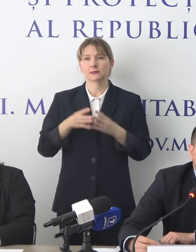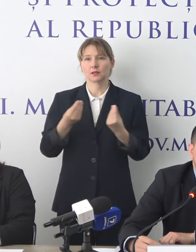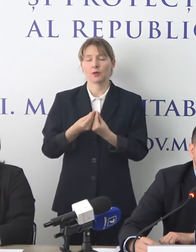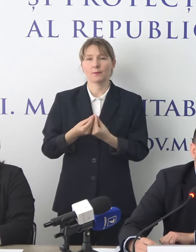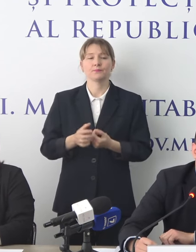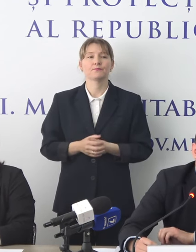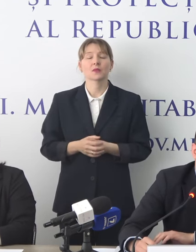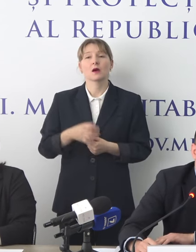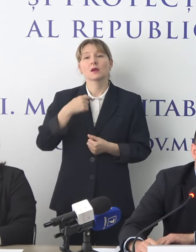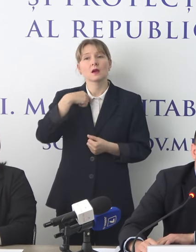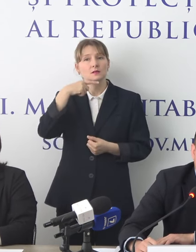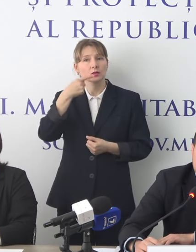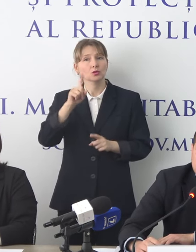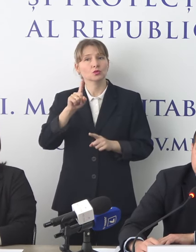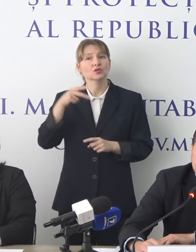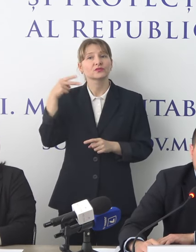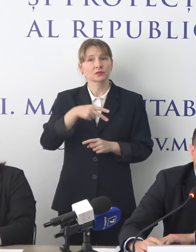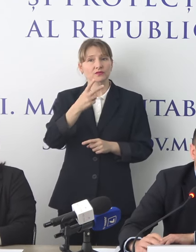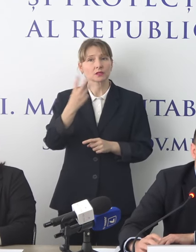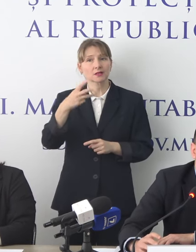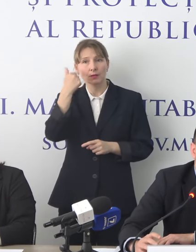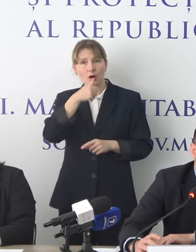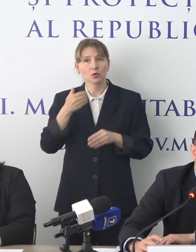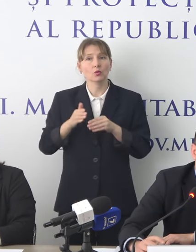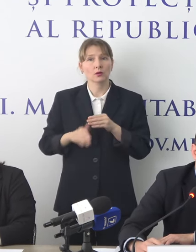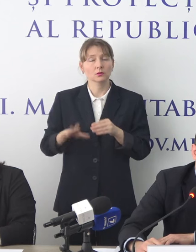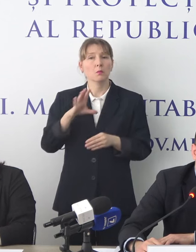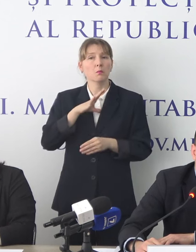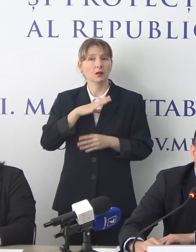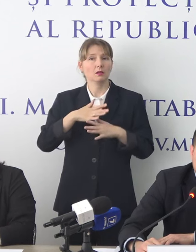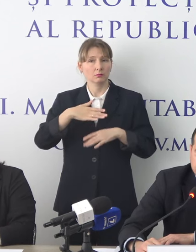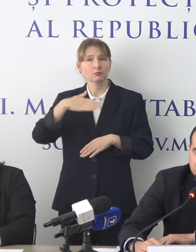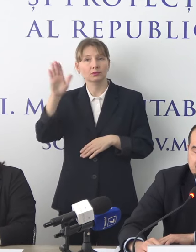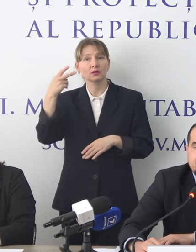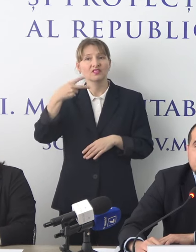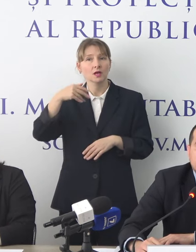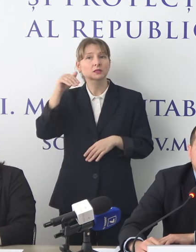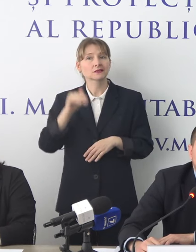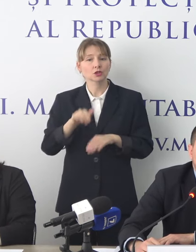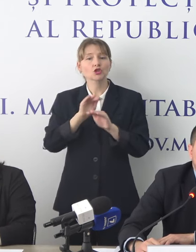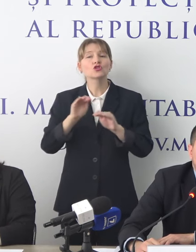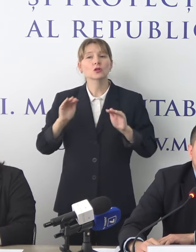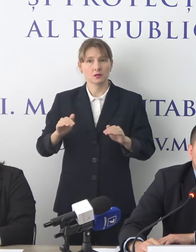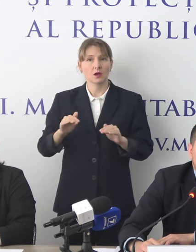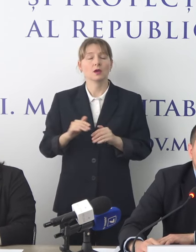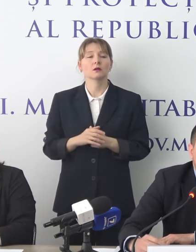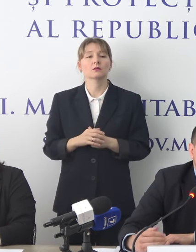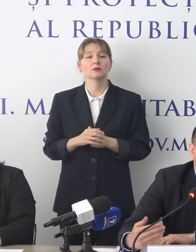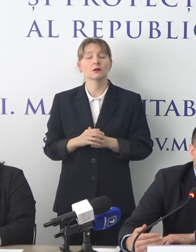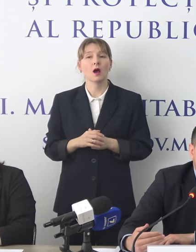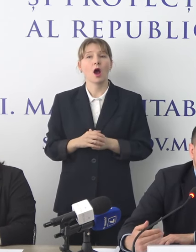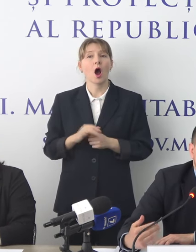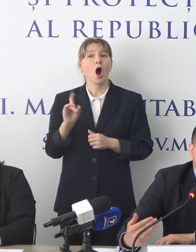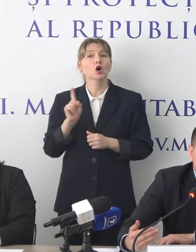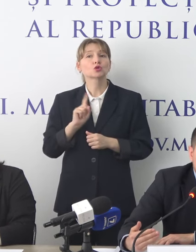Spuneam că la sfârșitul anului 2023 erau peste 20.000 de copii în asemenea situații. Pentru a